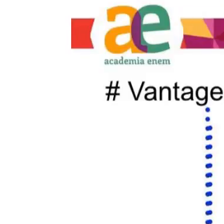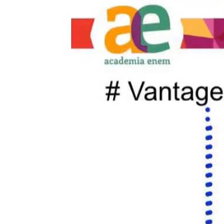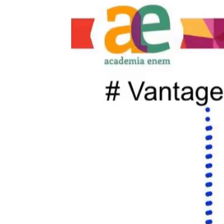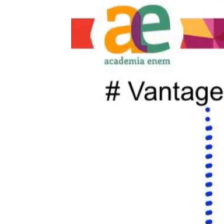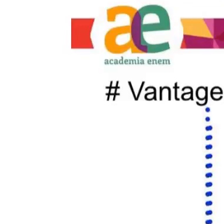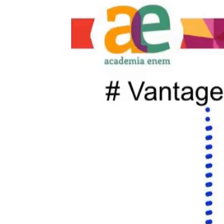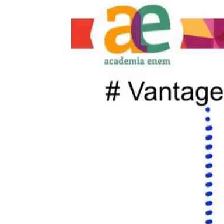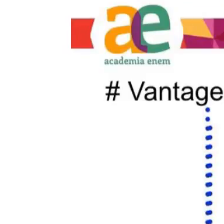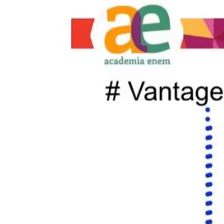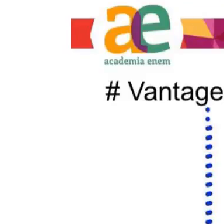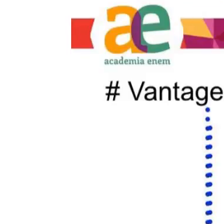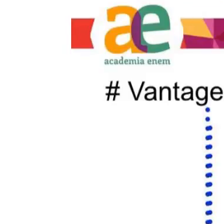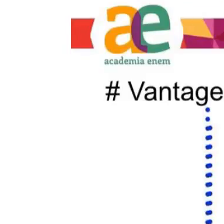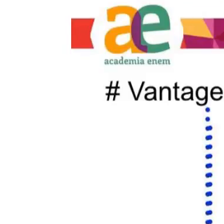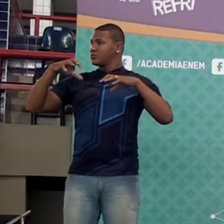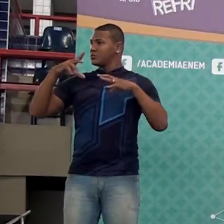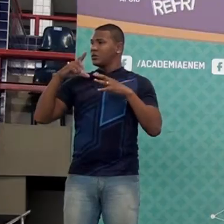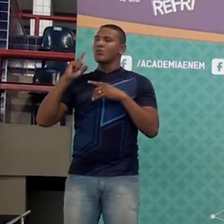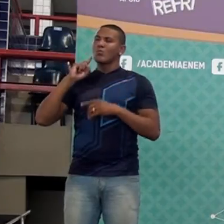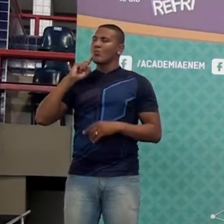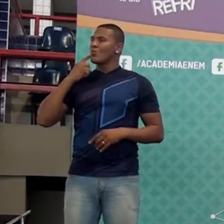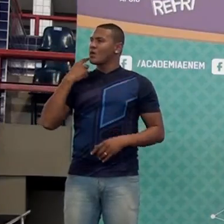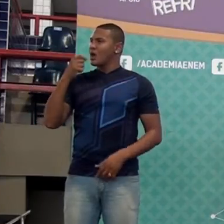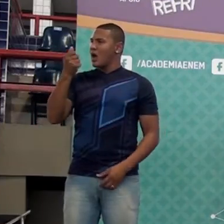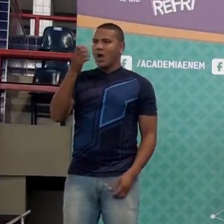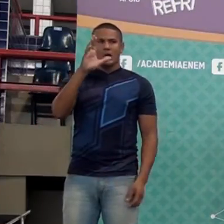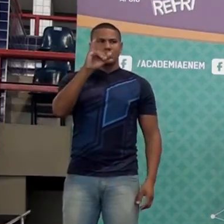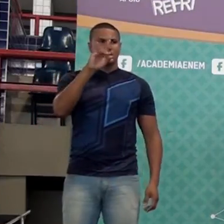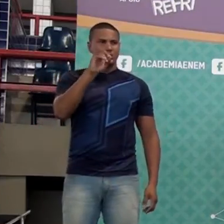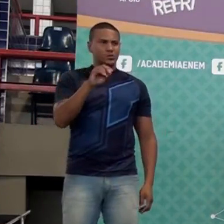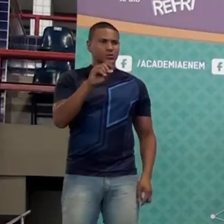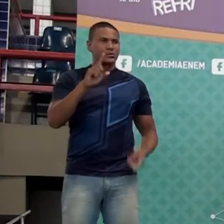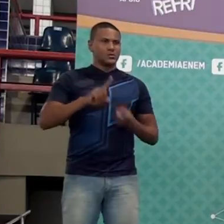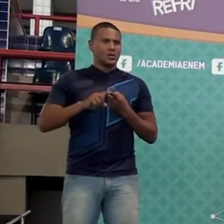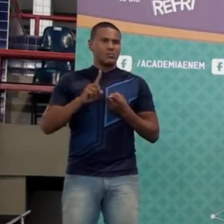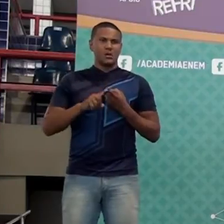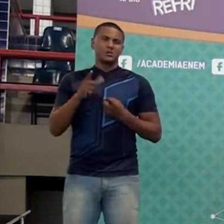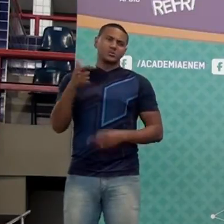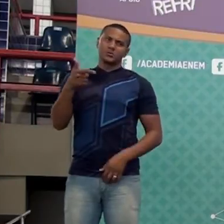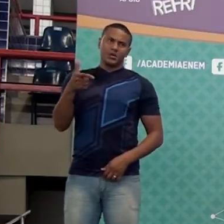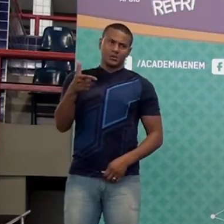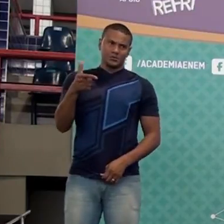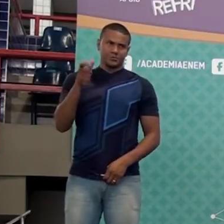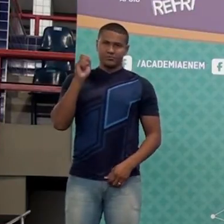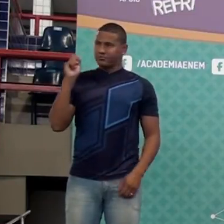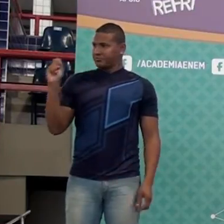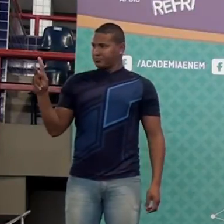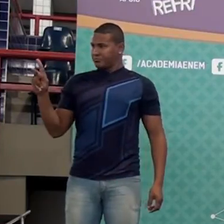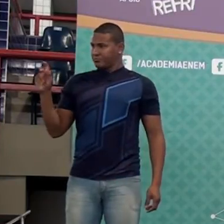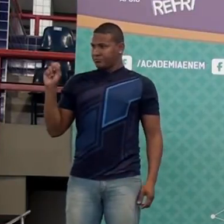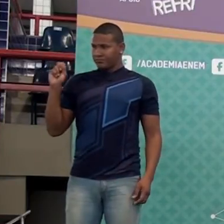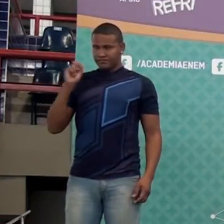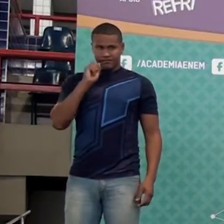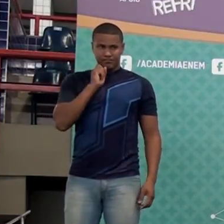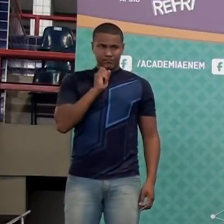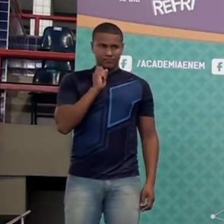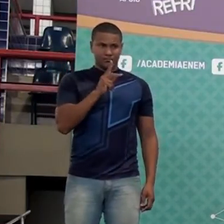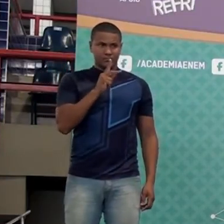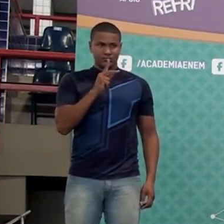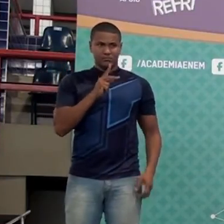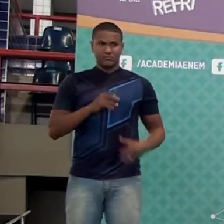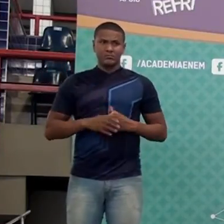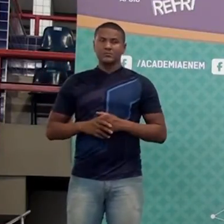tem liberação de óxidos de nitrogênio ou óxidos de enxofre. Essas são as principais vantagens